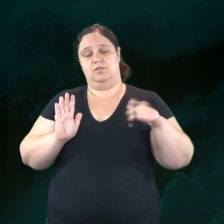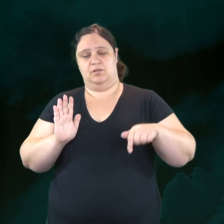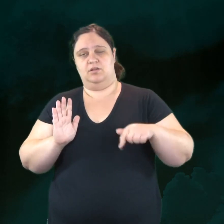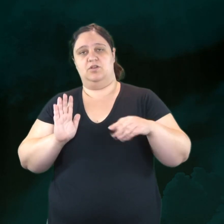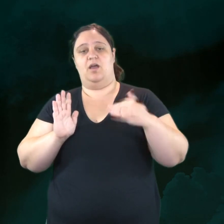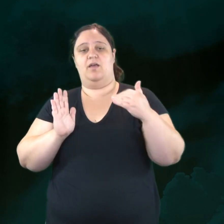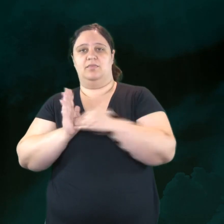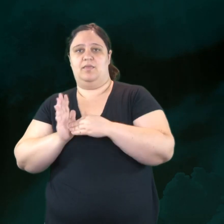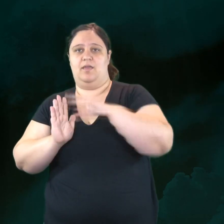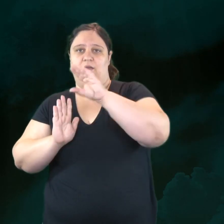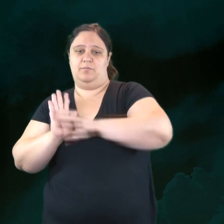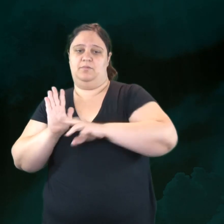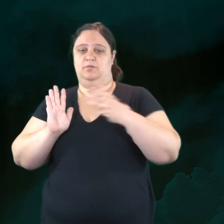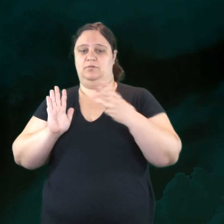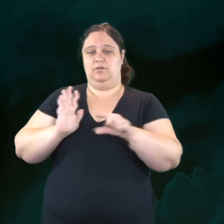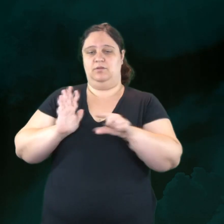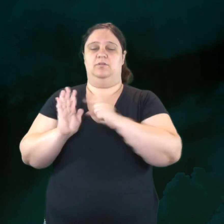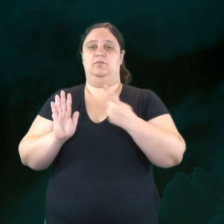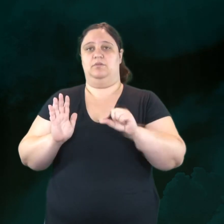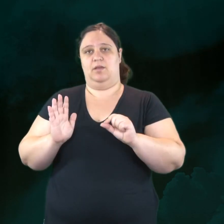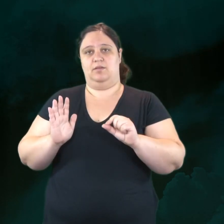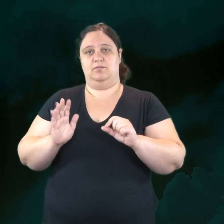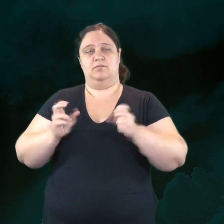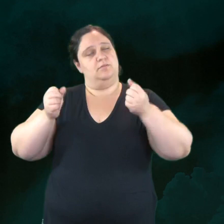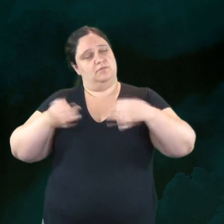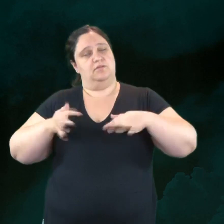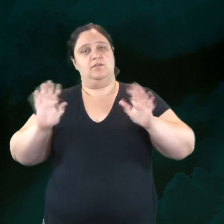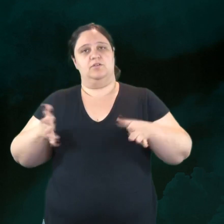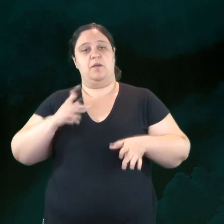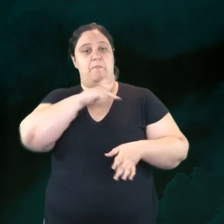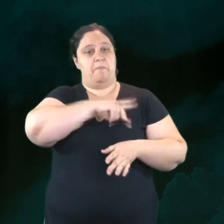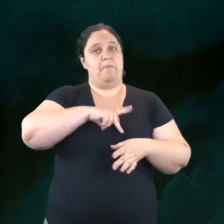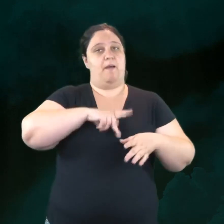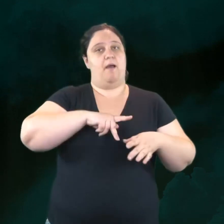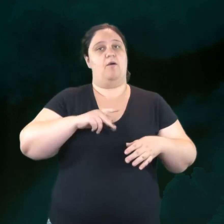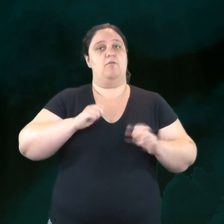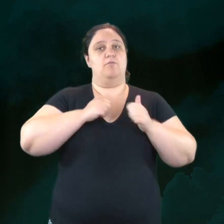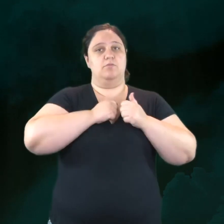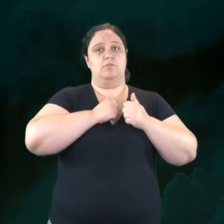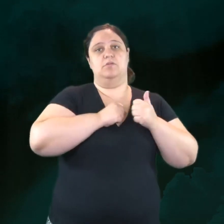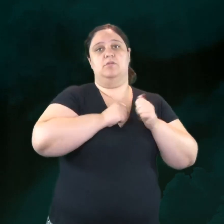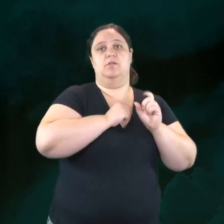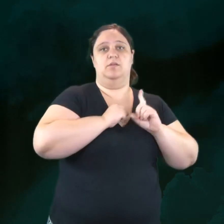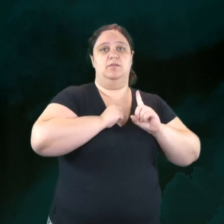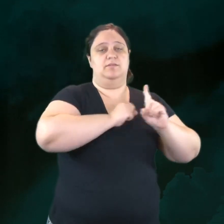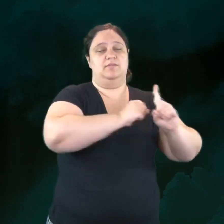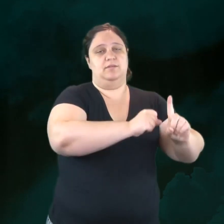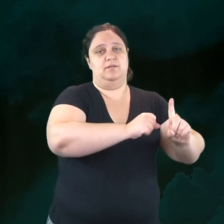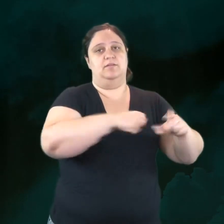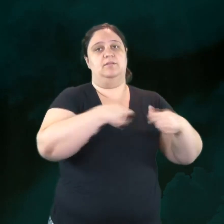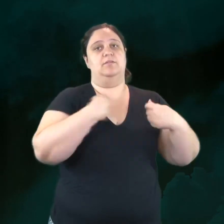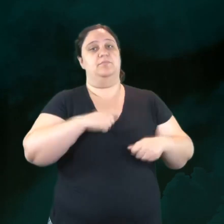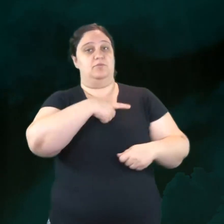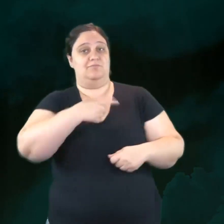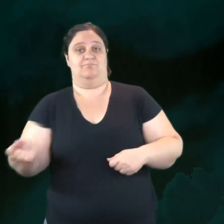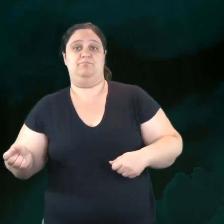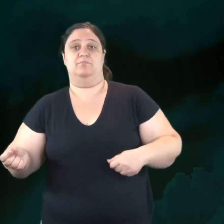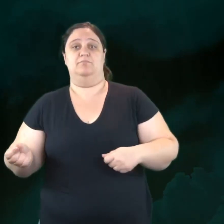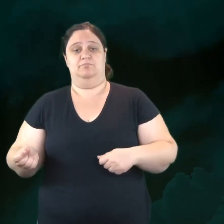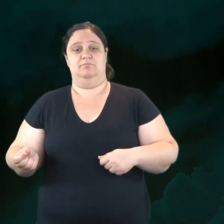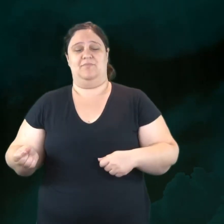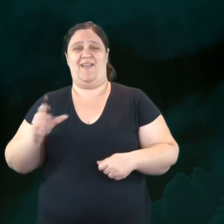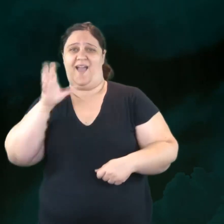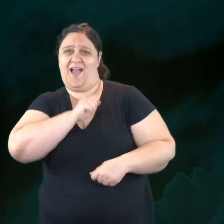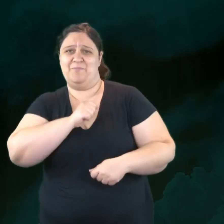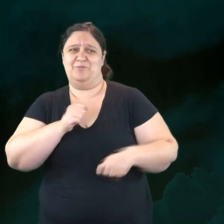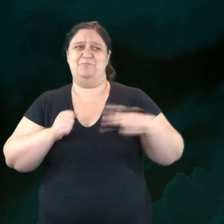eles tiveram que sair por causa daquele tumulto na cidade, e eles saíram tão rapidamente que doeu no